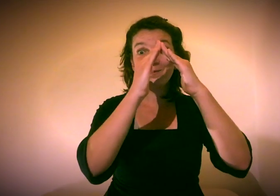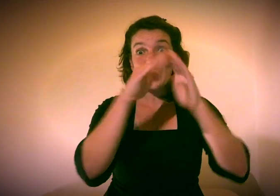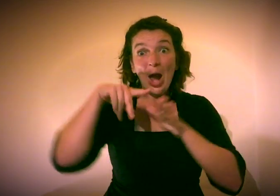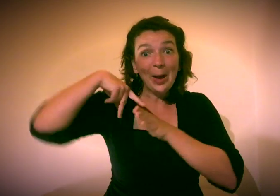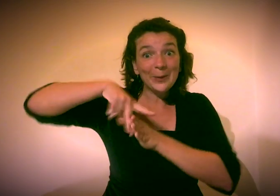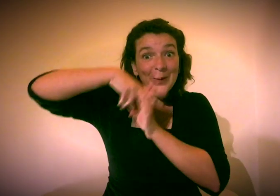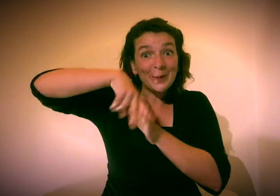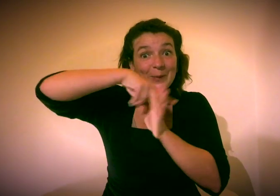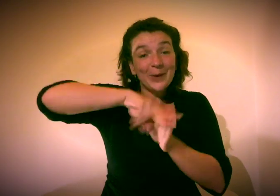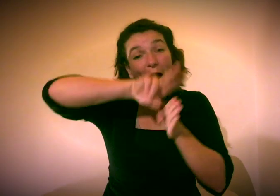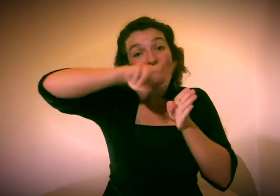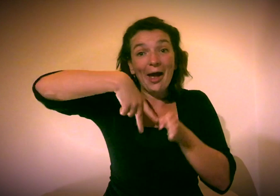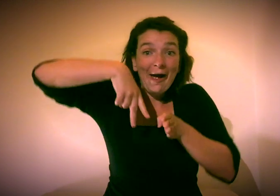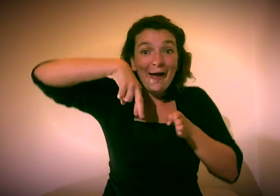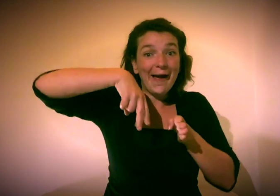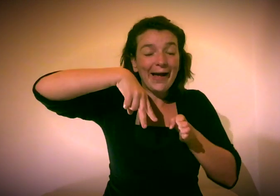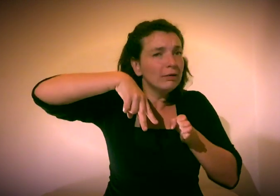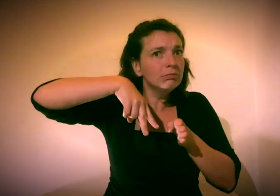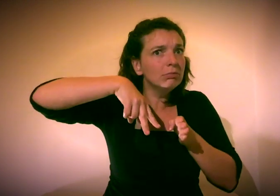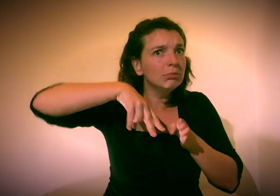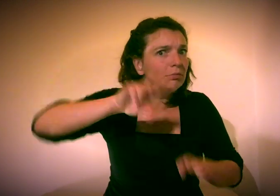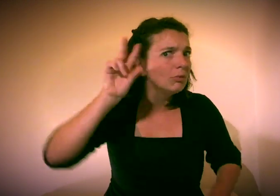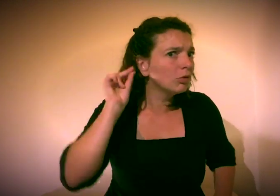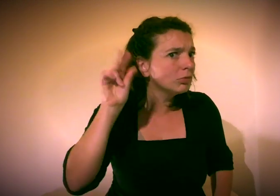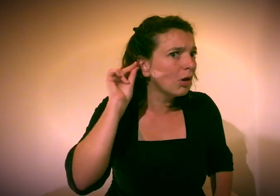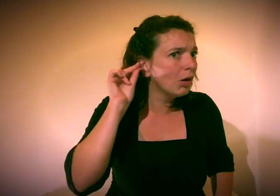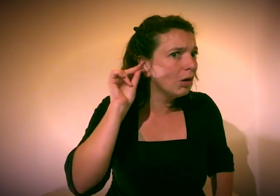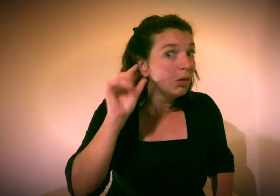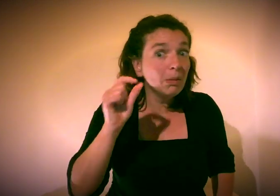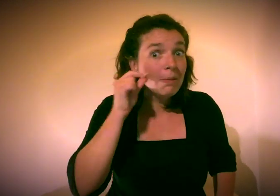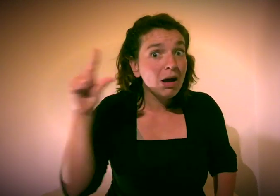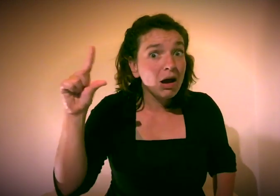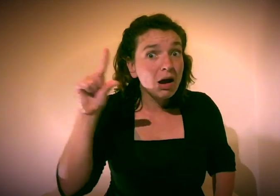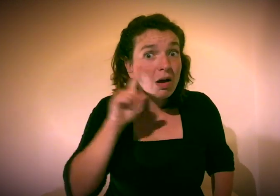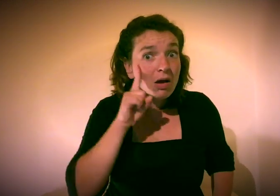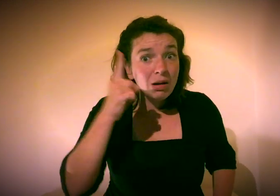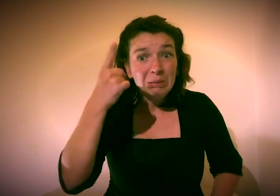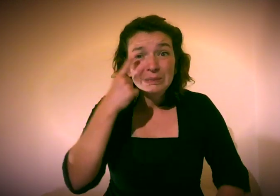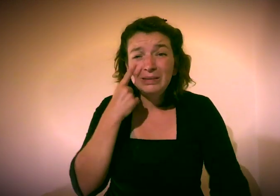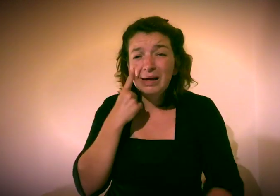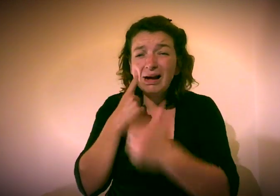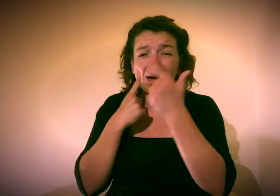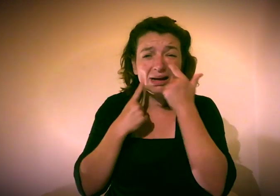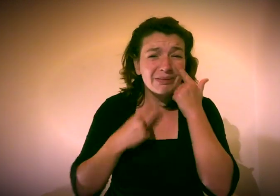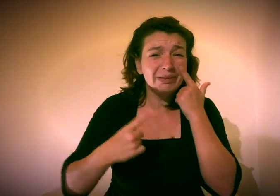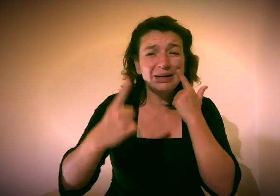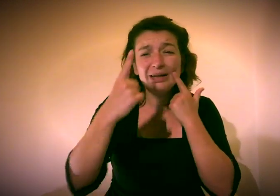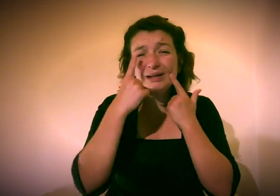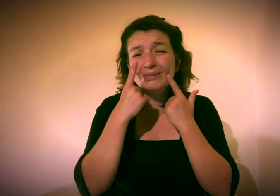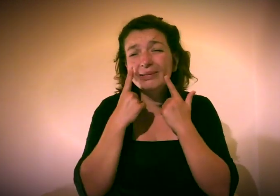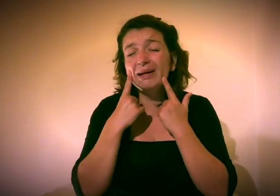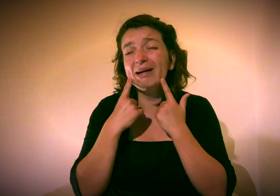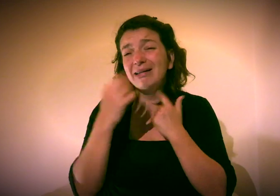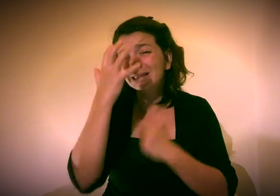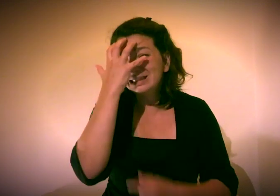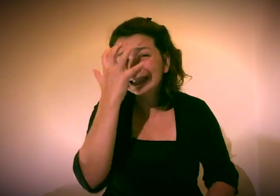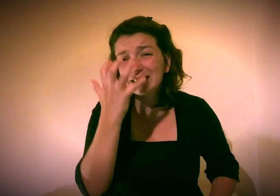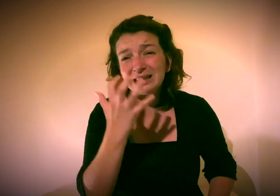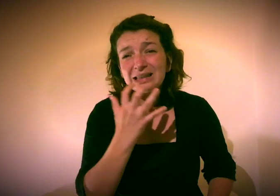Arrivés à la maison, ils entendirent pleurer les parents de Charlotte, désespérés d'avoir perdu leur petite fille chérie.